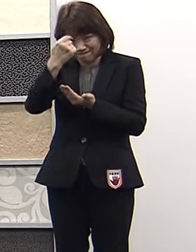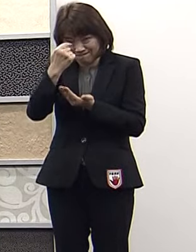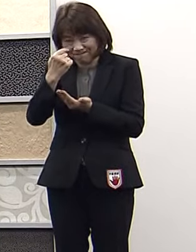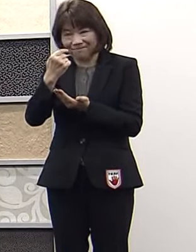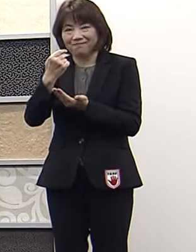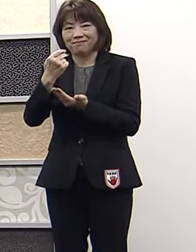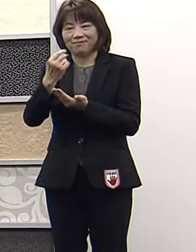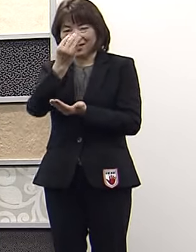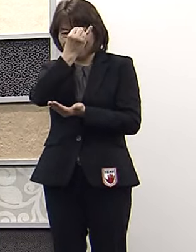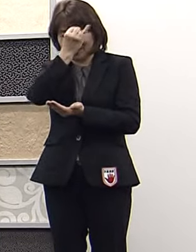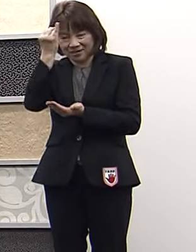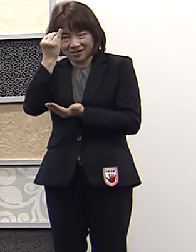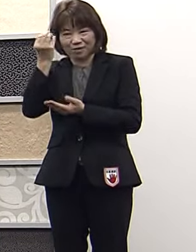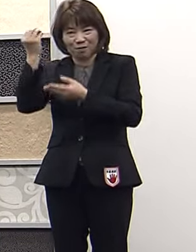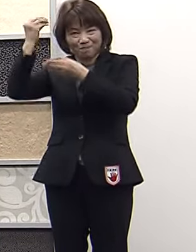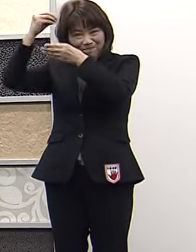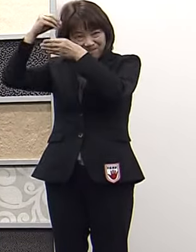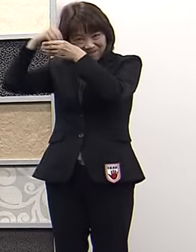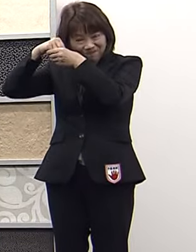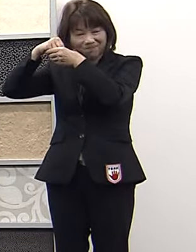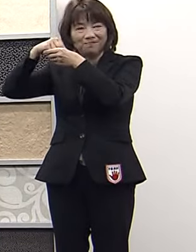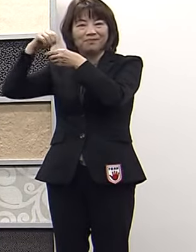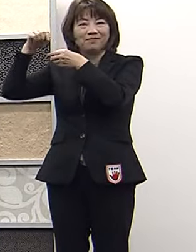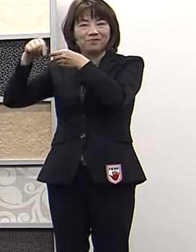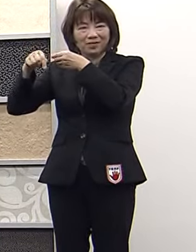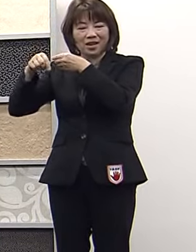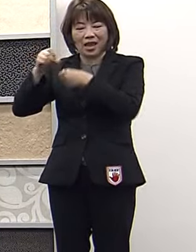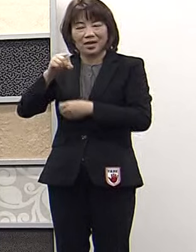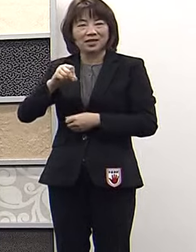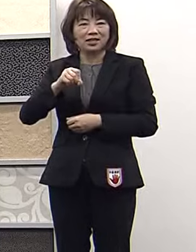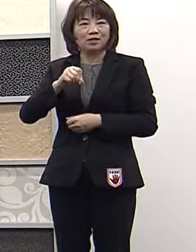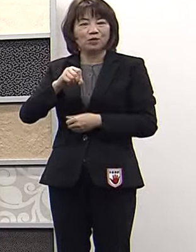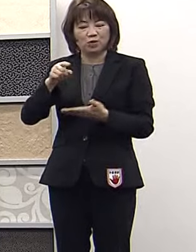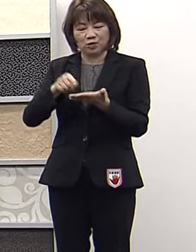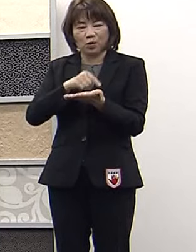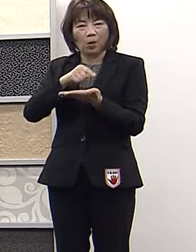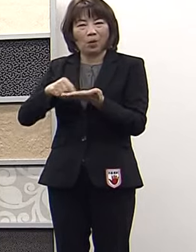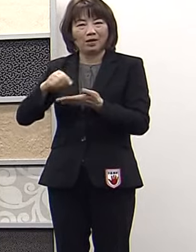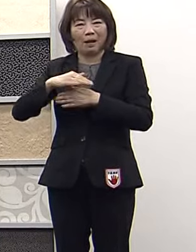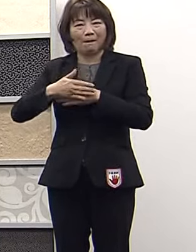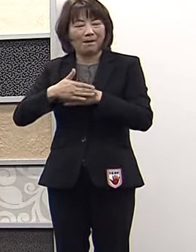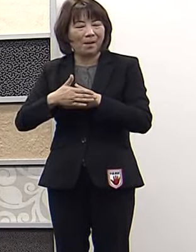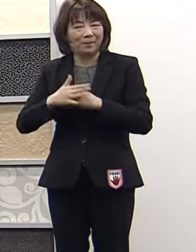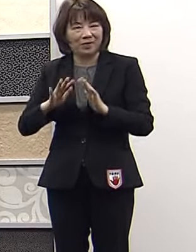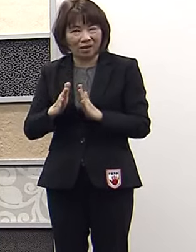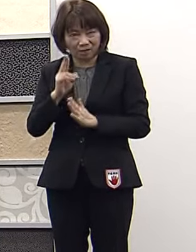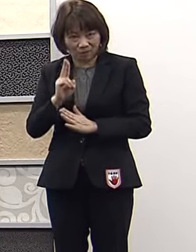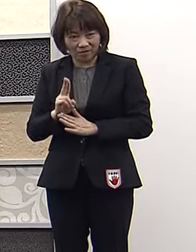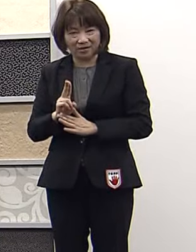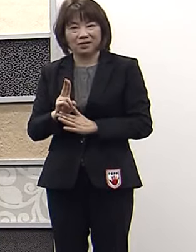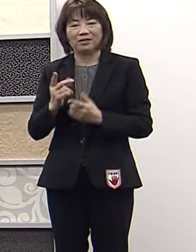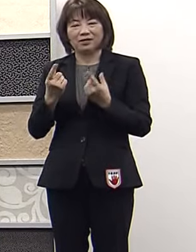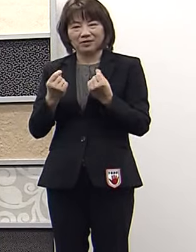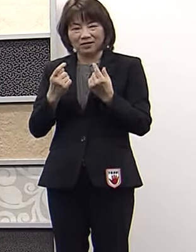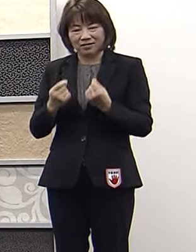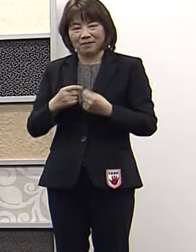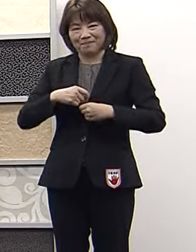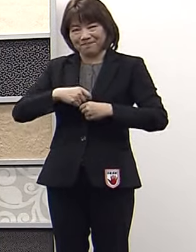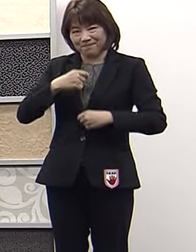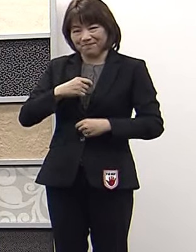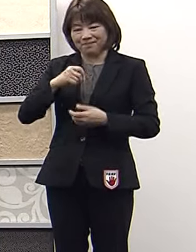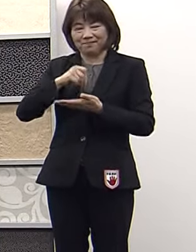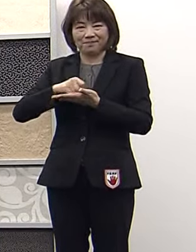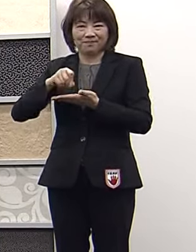しっかりとした知識のもとに、こういうことが事務処理の不手際、疑念が及ぶようなですね、不手際が起こらない